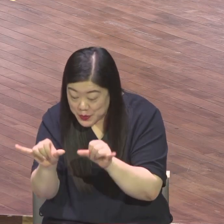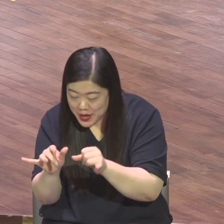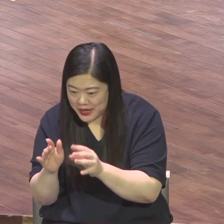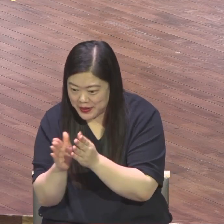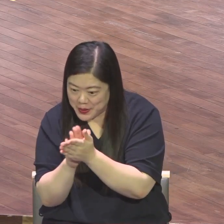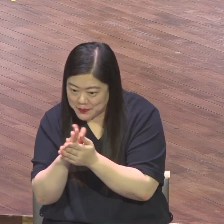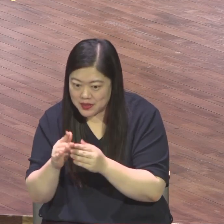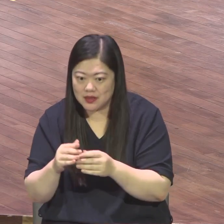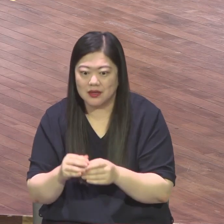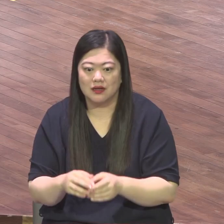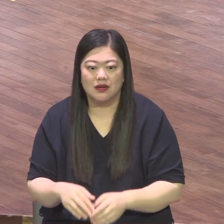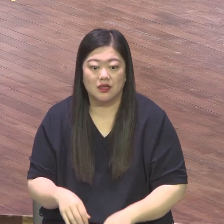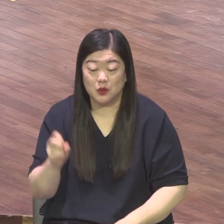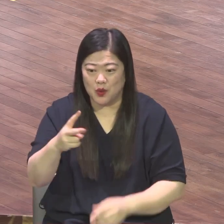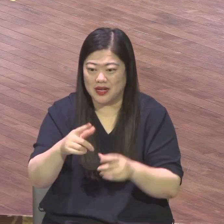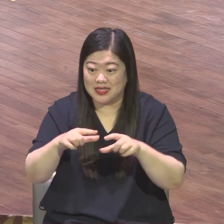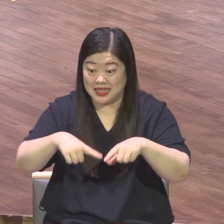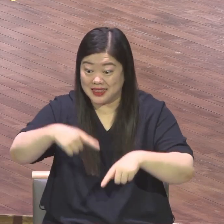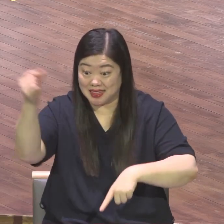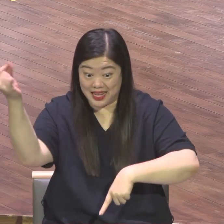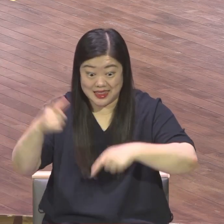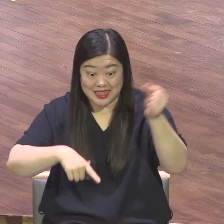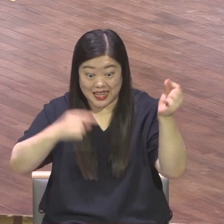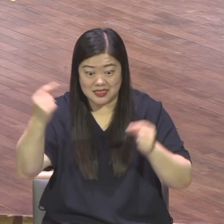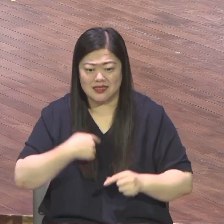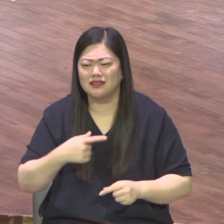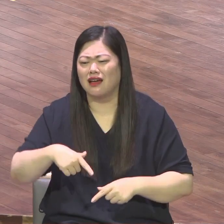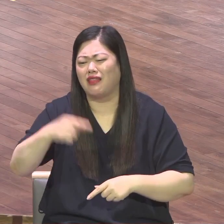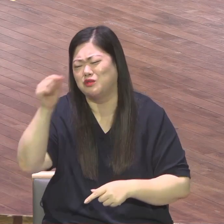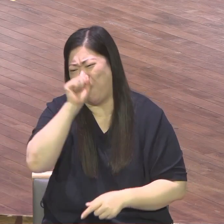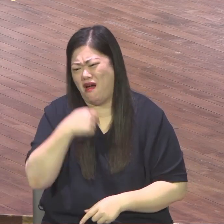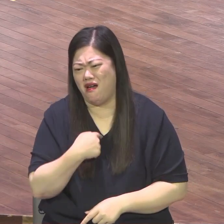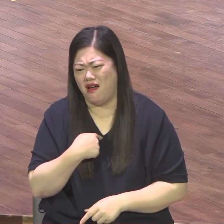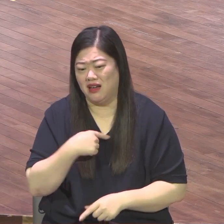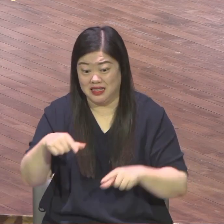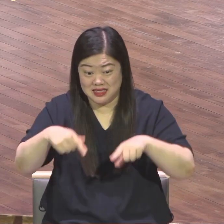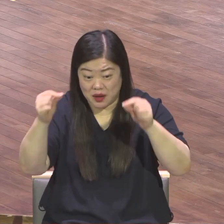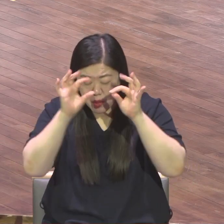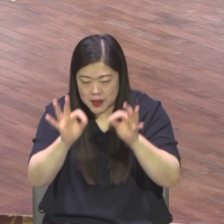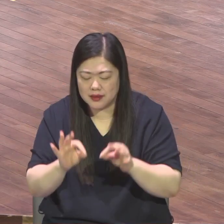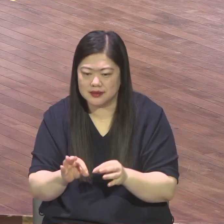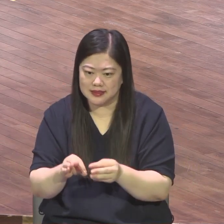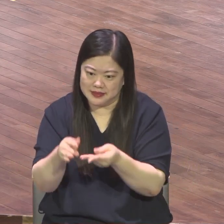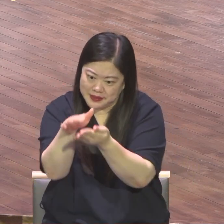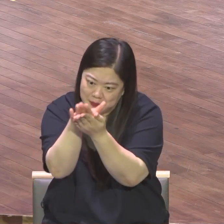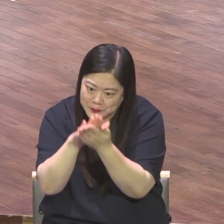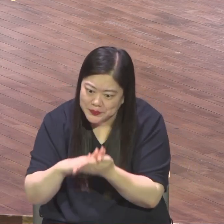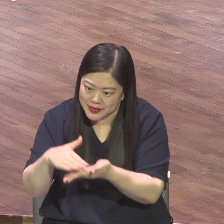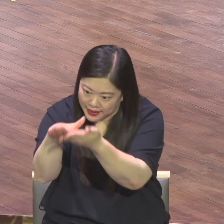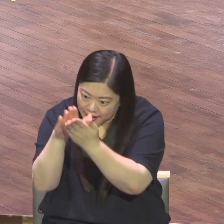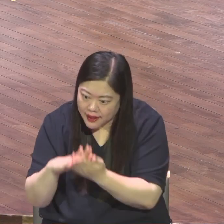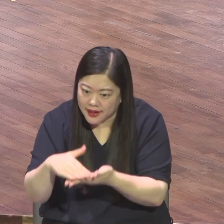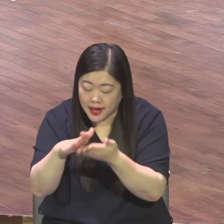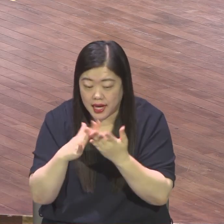좀 여유 있는 분들은 난을 키우자. 난 저도 난을 좋아하는데 난을 보면 정성을 따라 정성을 해.